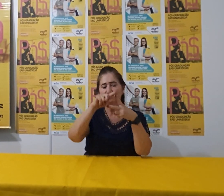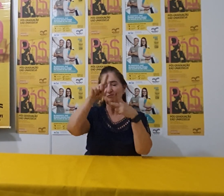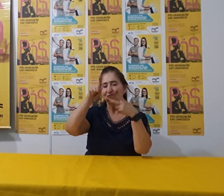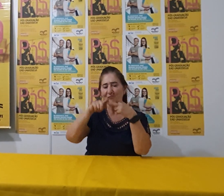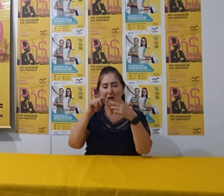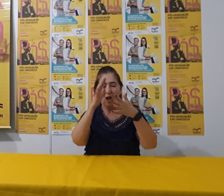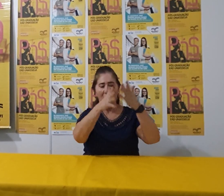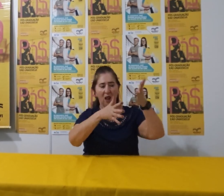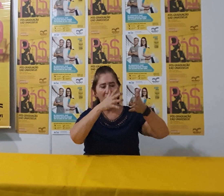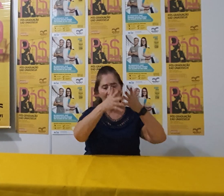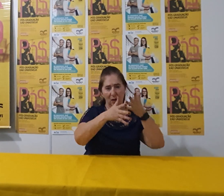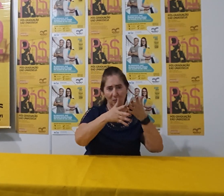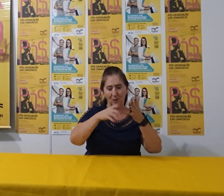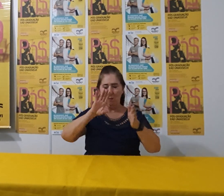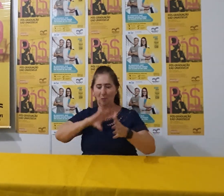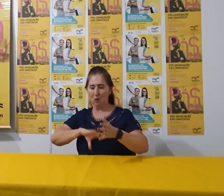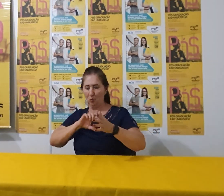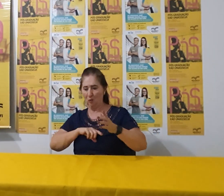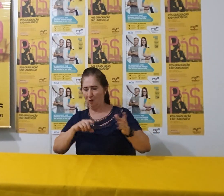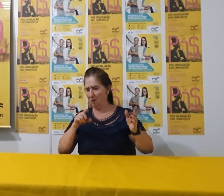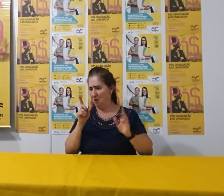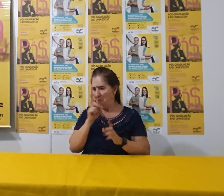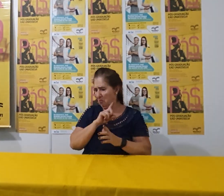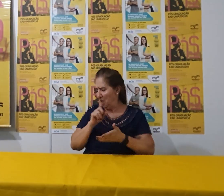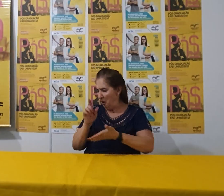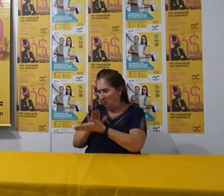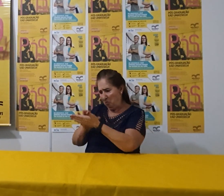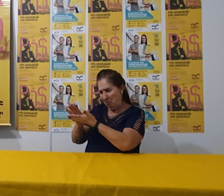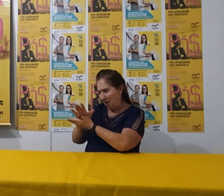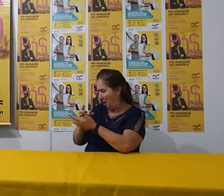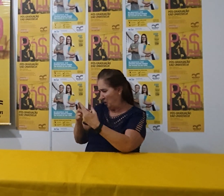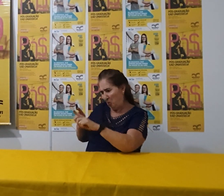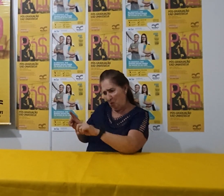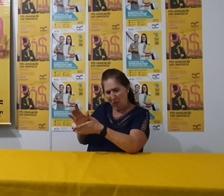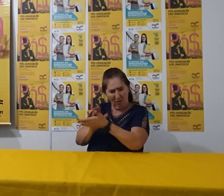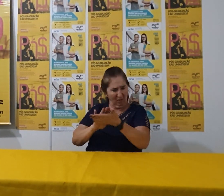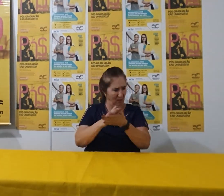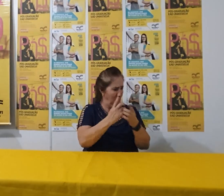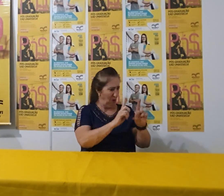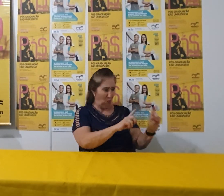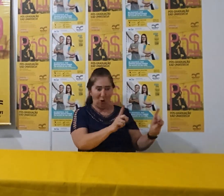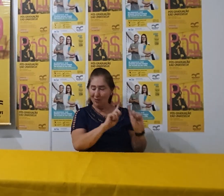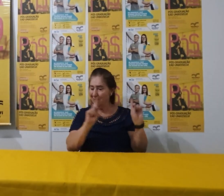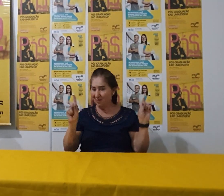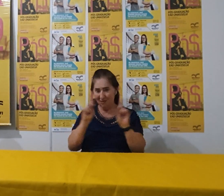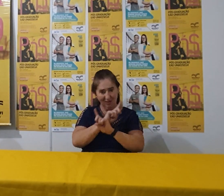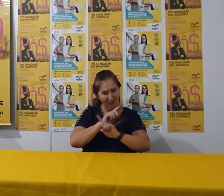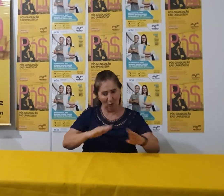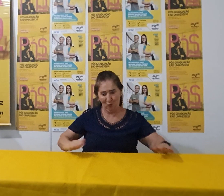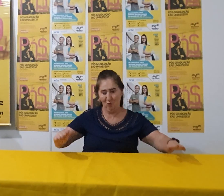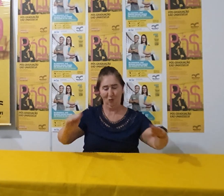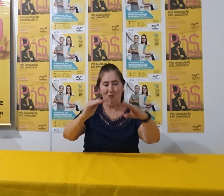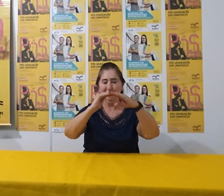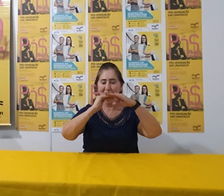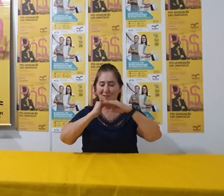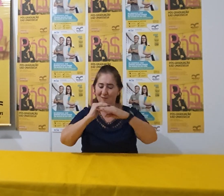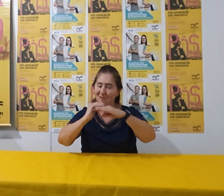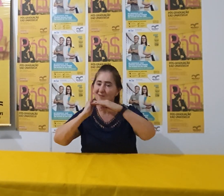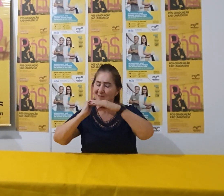competem, não se ameaçam, possuem o mesmo status. A língua de sinais, como primeira língua